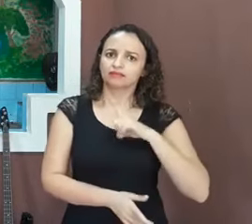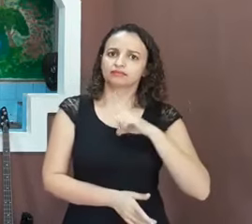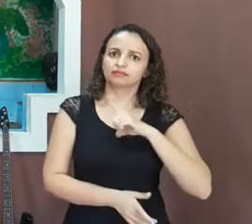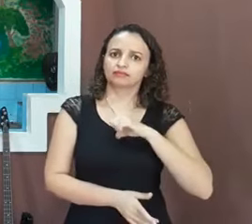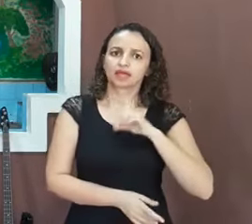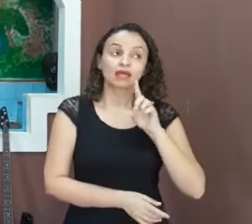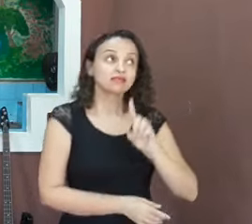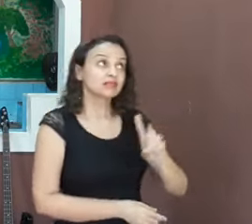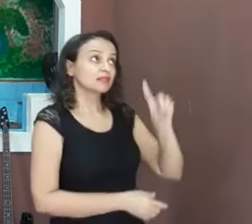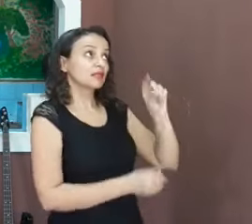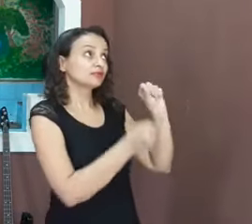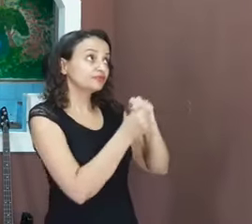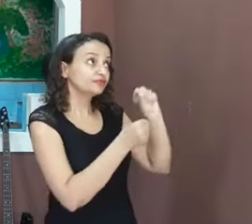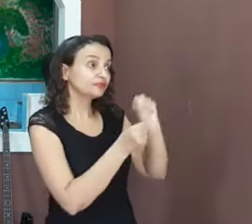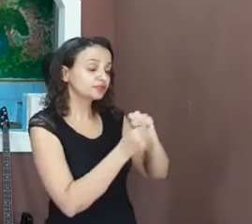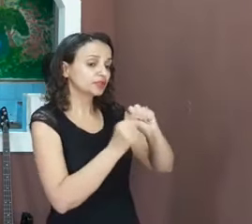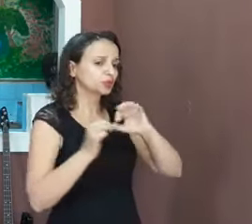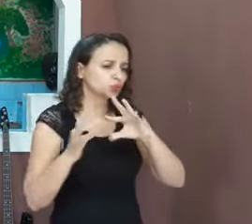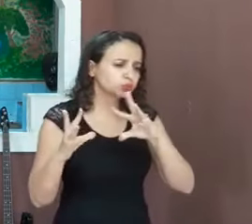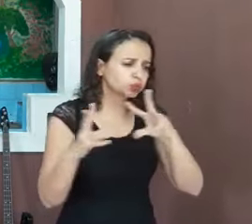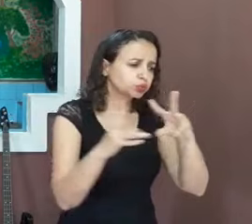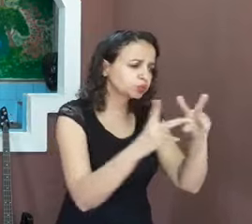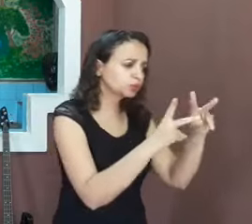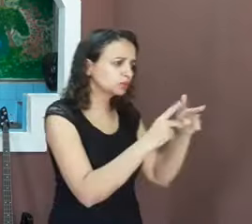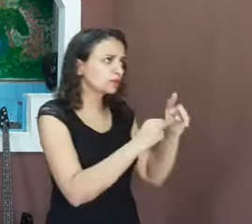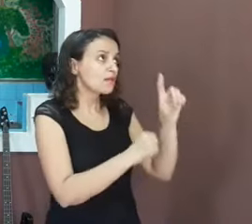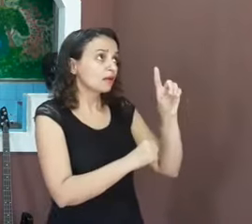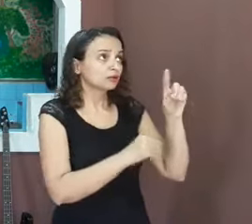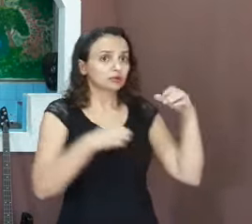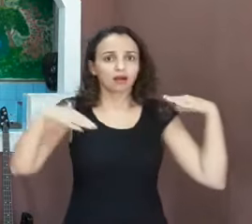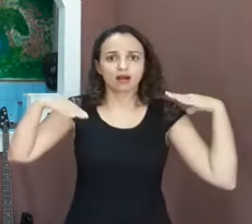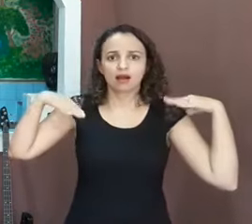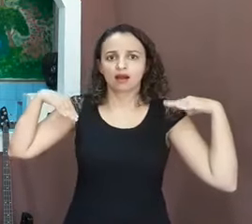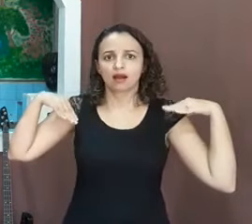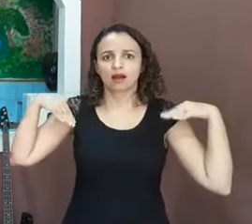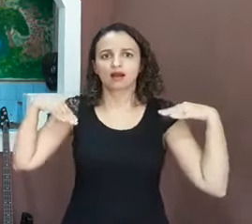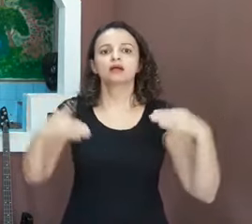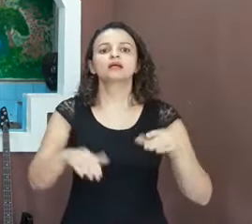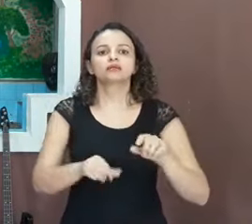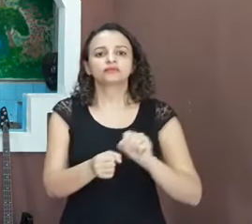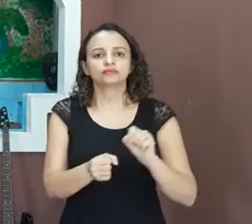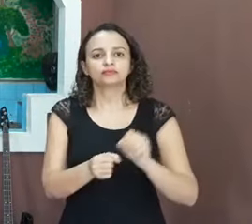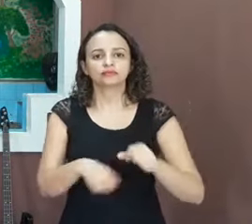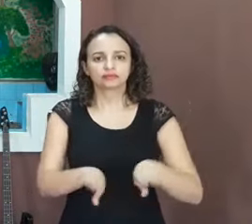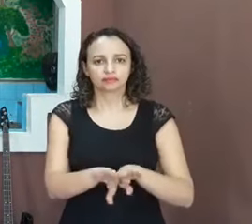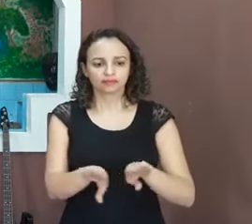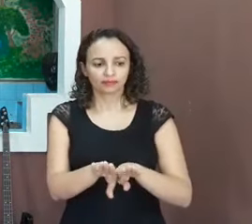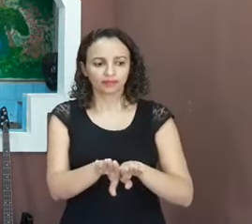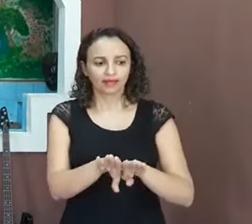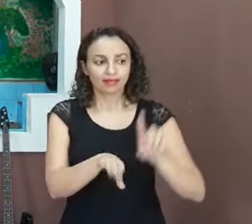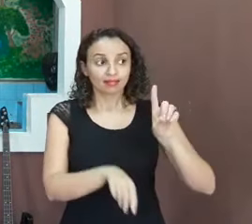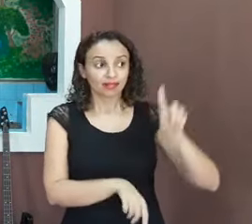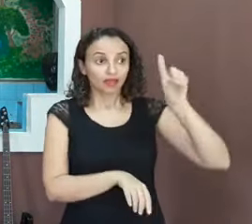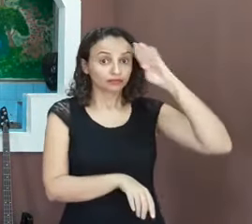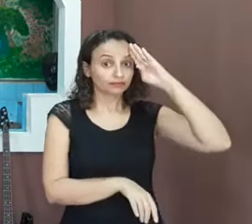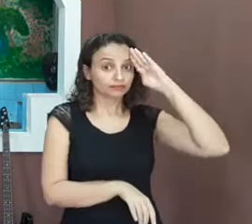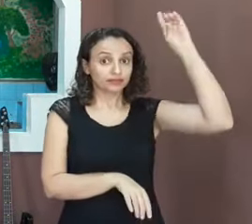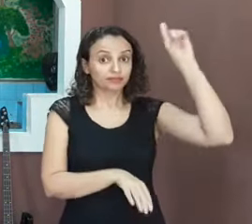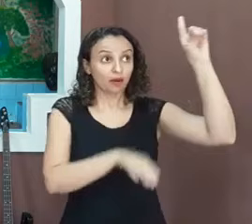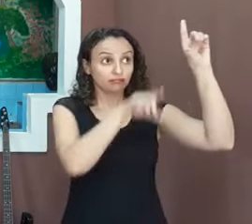Deus criou todas as coisas, Deus criou os anjos e colocou eles abaixo de Deus. Então foi o pecado